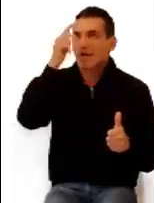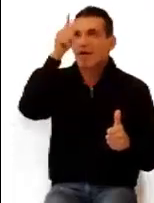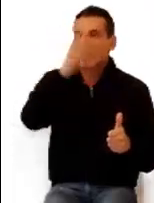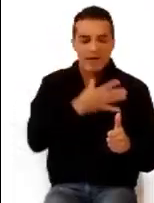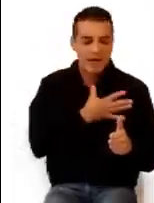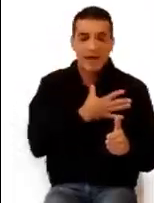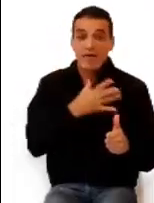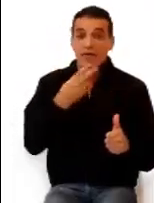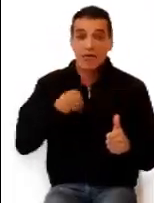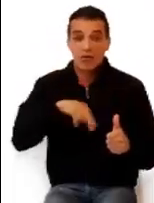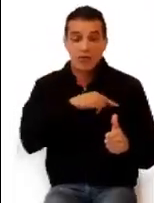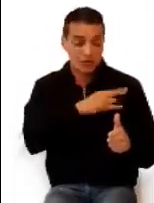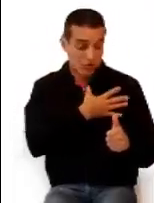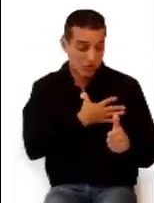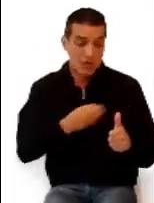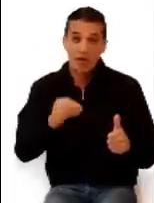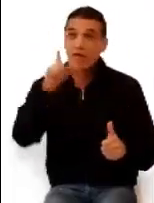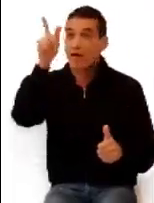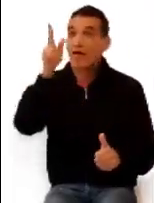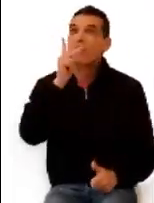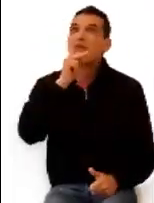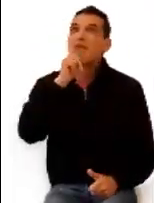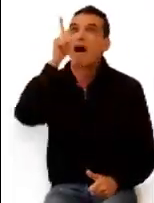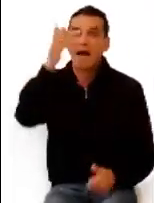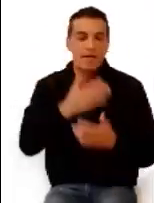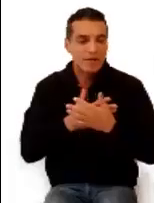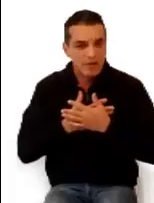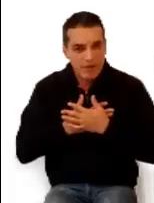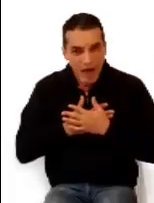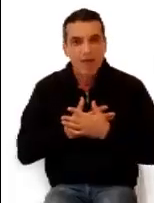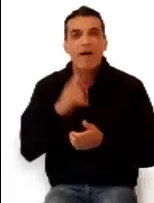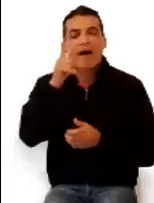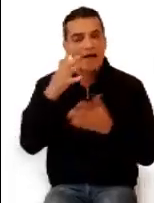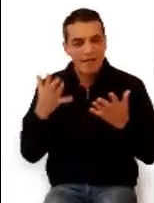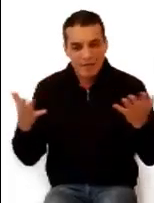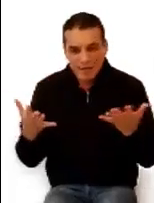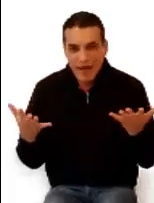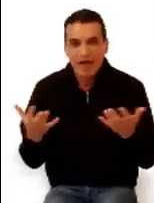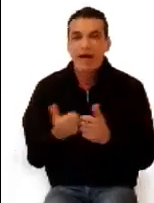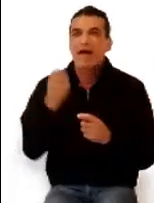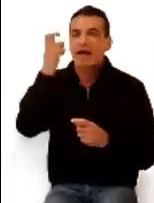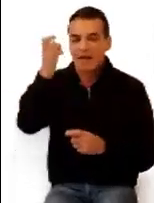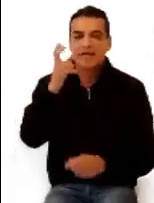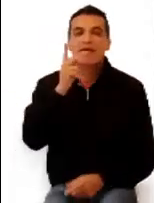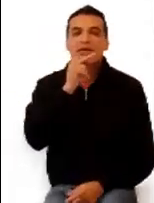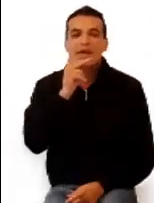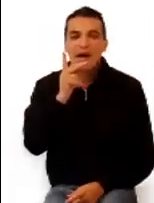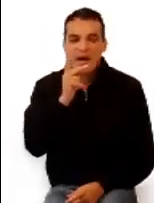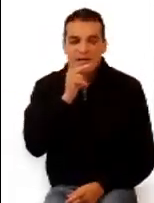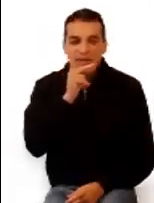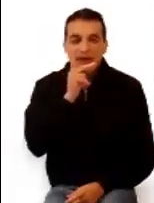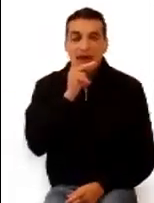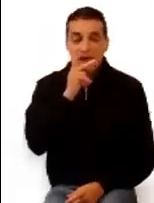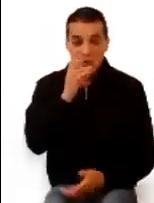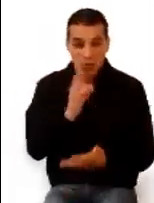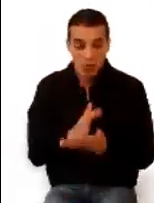nos ama y que nos ha creado, un Padre en cuyas manos estamos, un Padre que